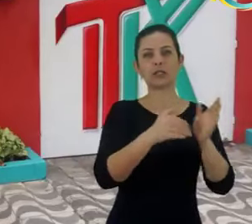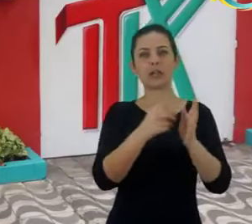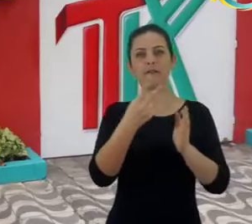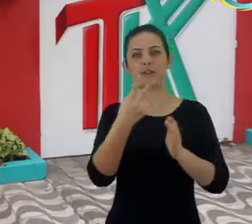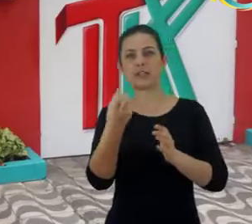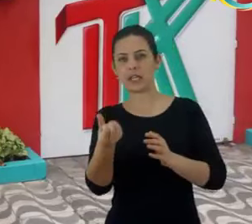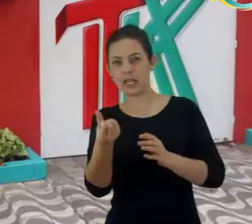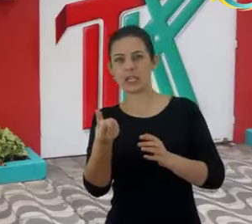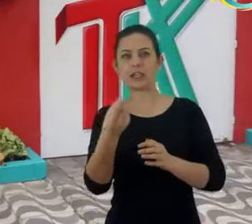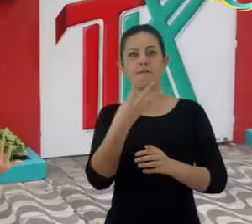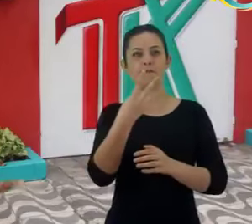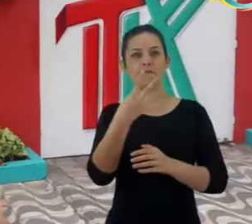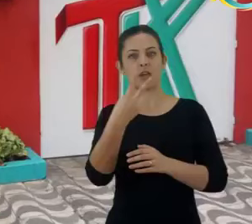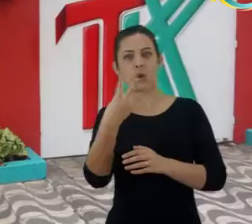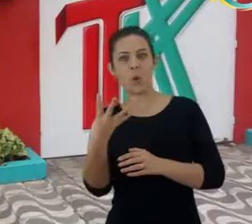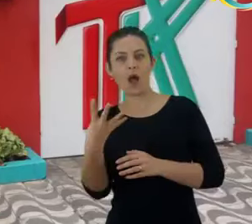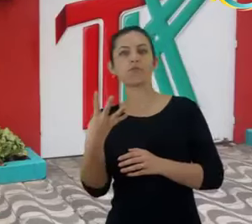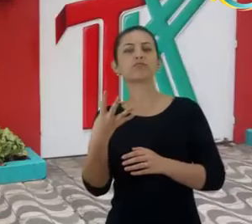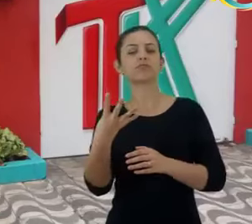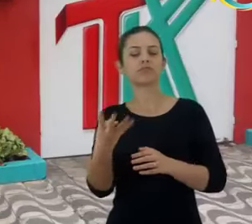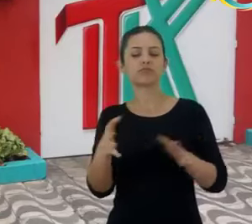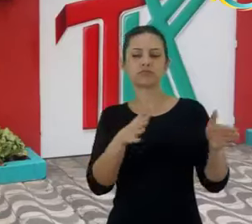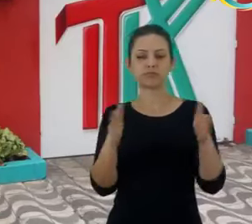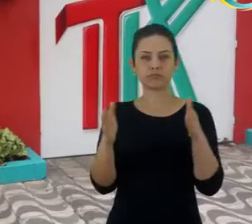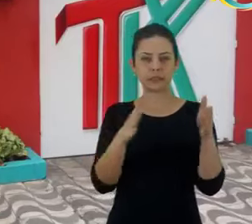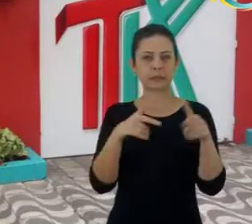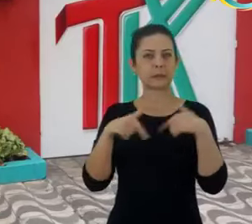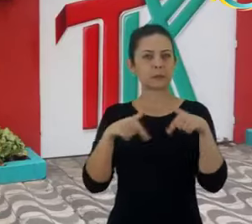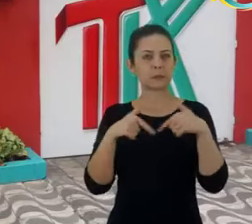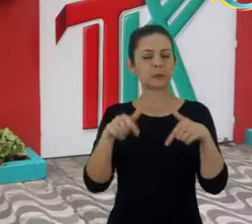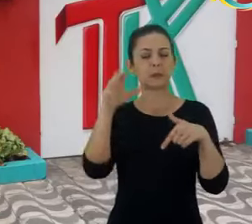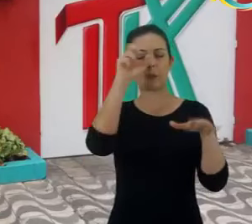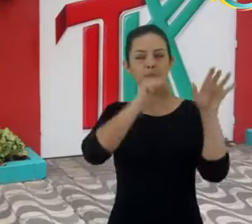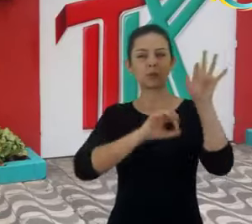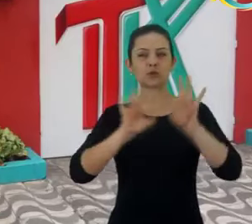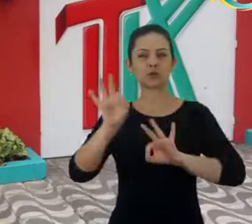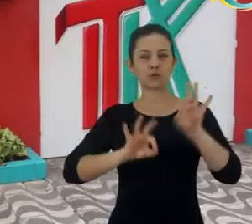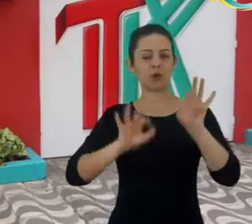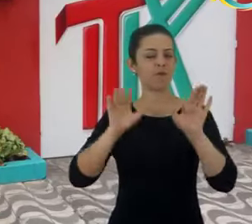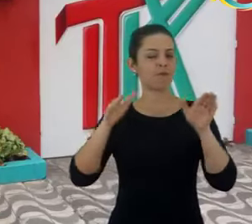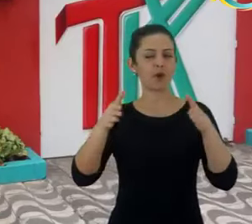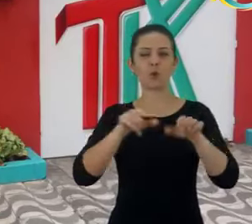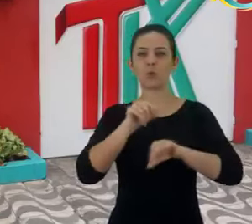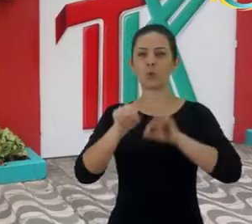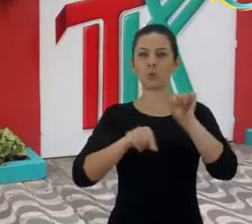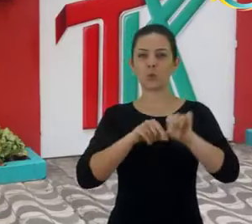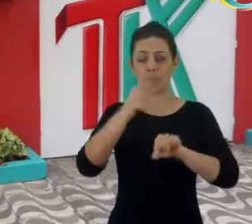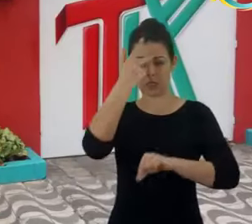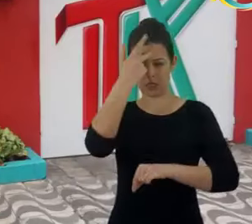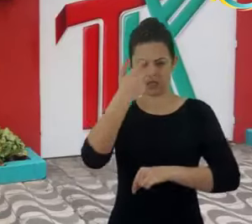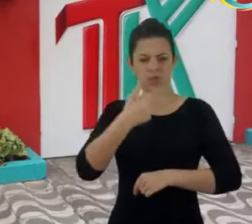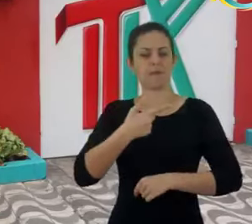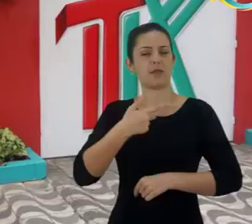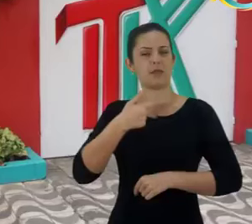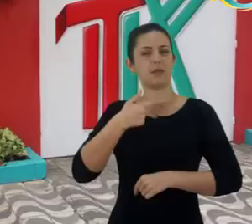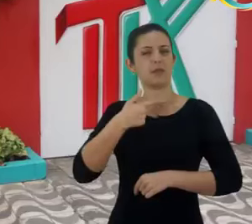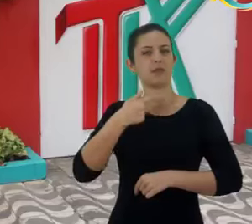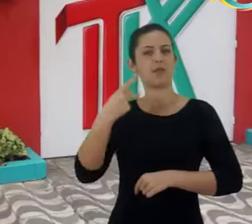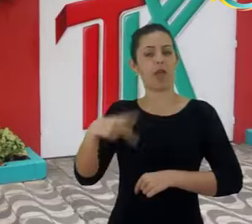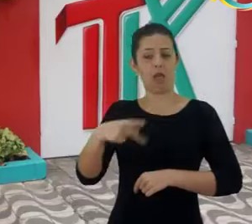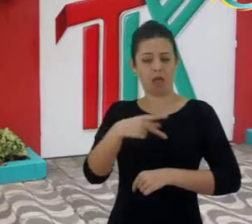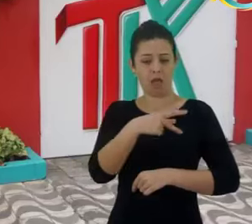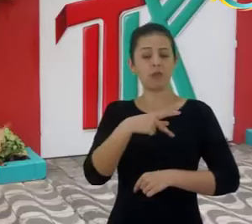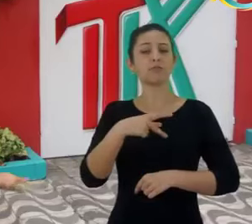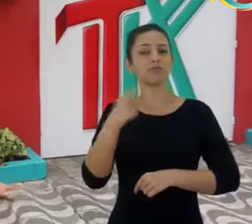18 anos a 26, 24, e dentro desse trabalho do Projeto Aprendiz, o que a gente foca? A independência e a autonomia